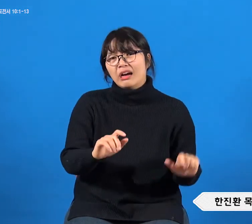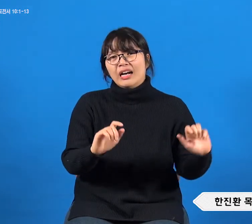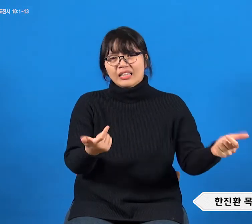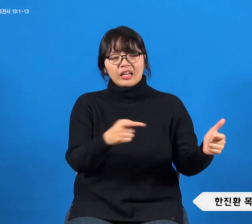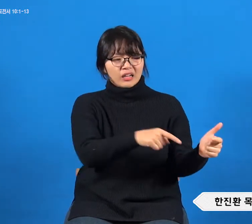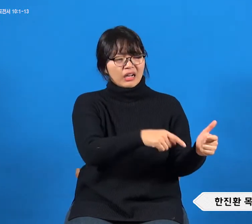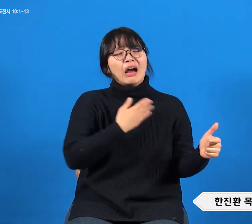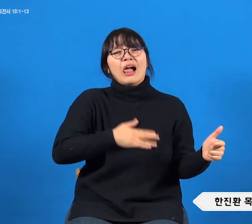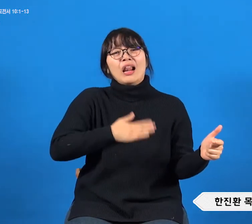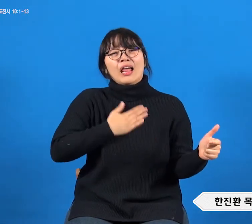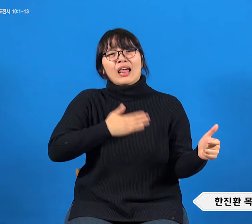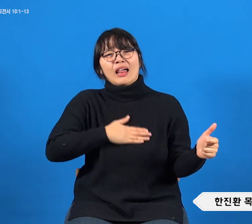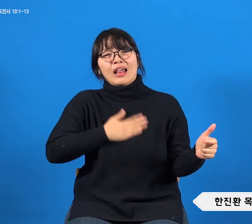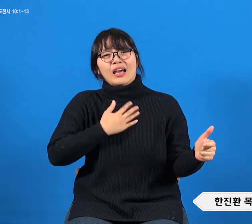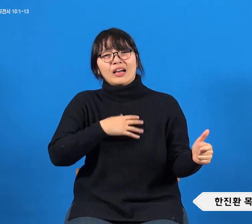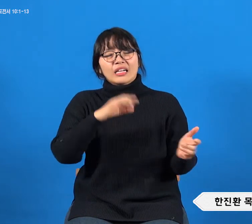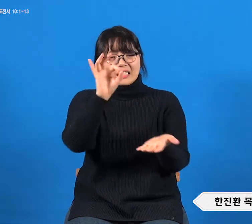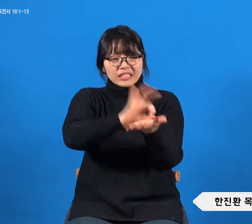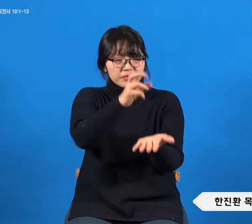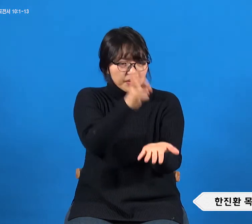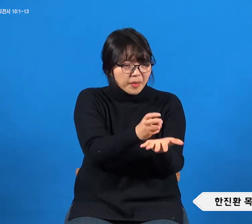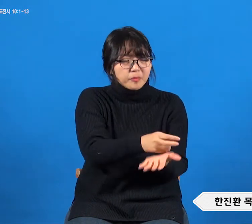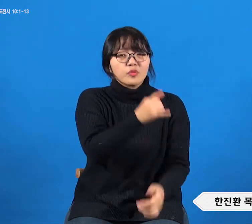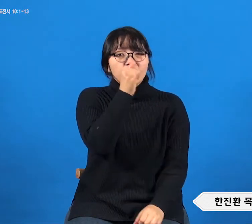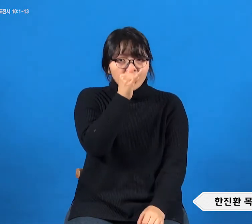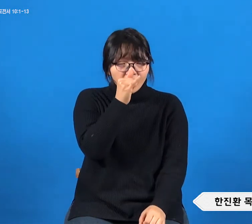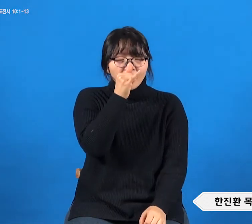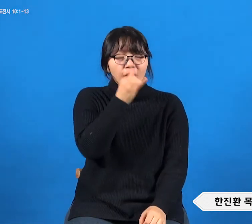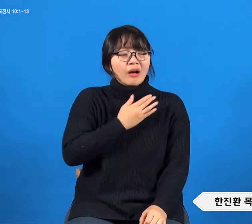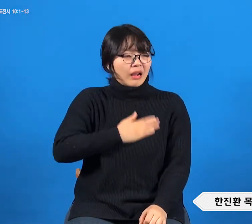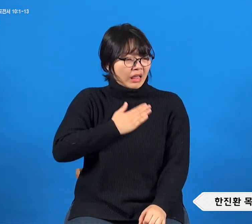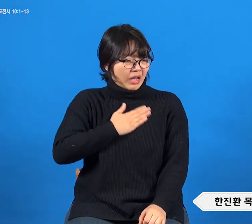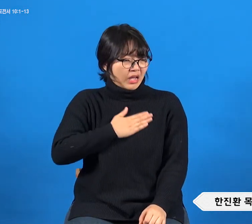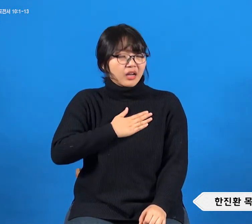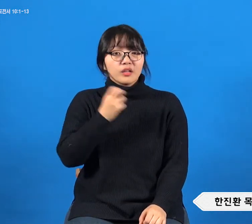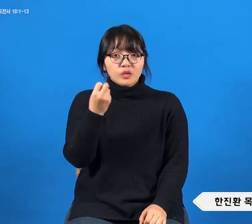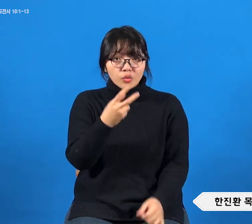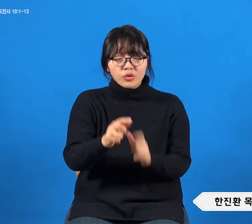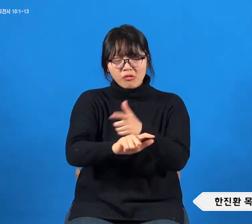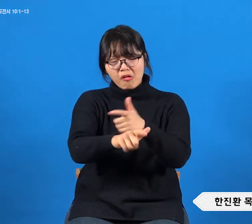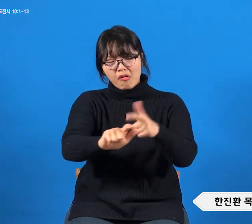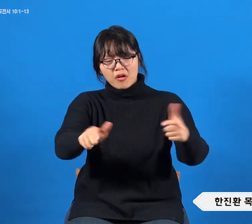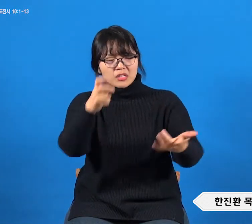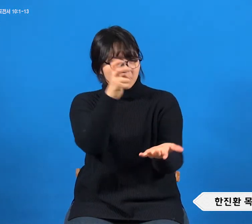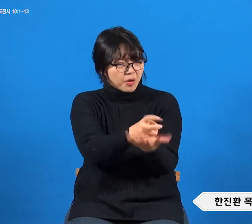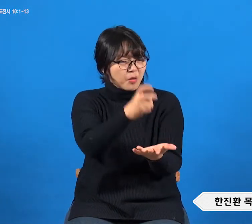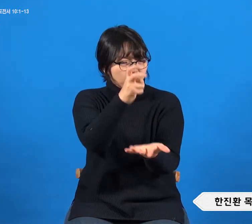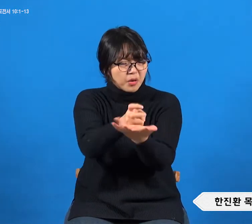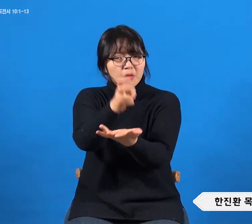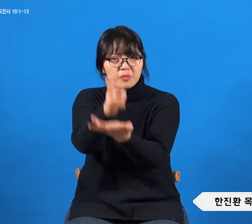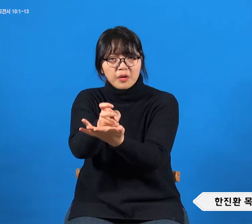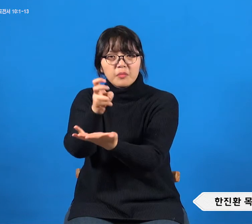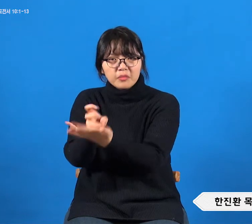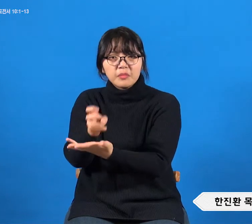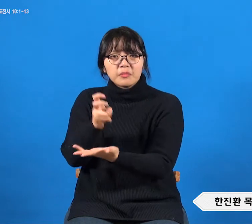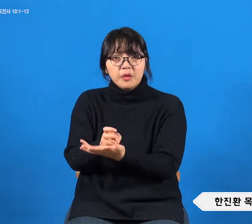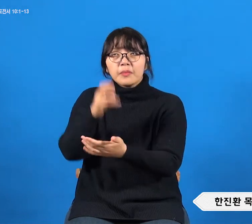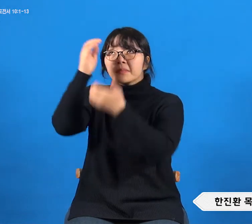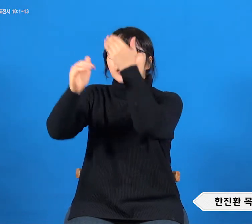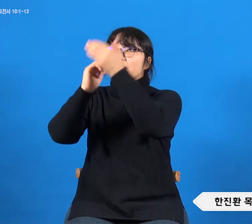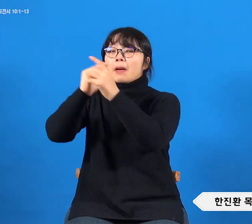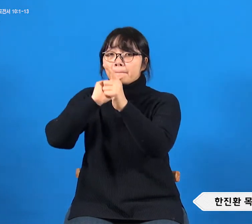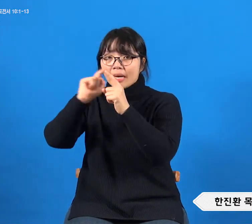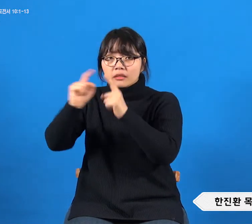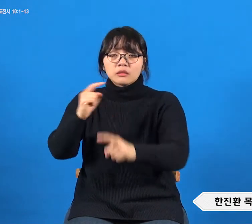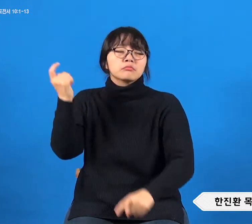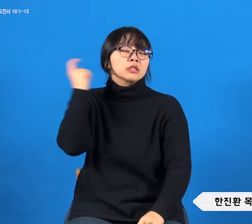풍성하게 받았습니다. 십계명 말씀도 시내산에서 받았지요. 또 온갖 계명과 율법의 규례의 말씀을